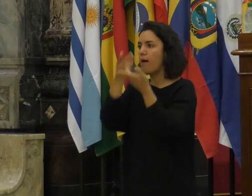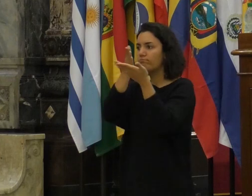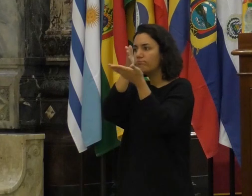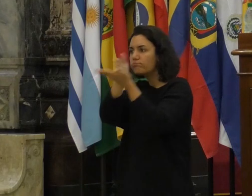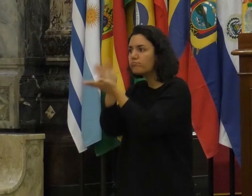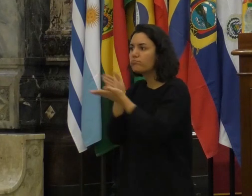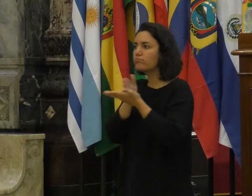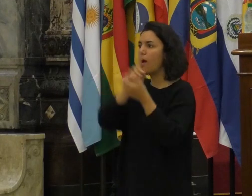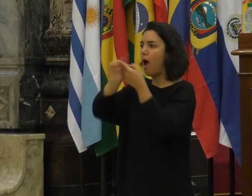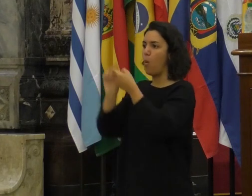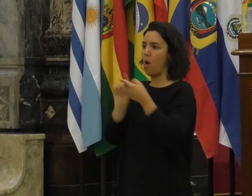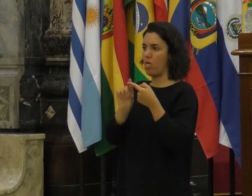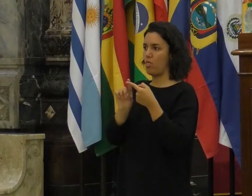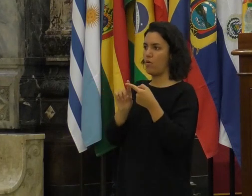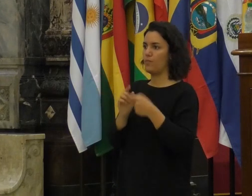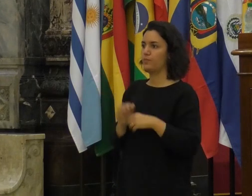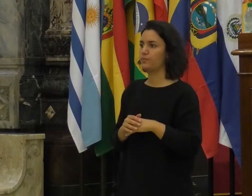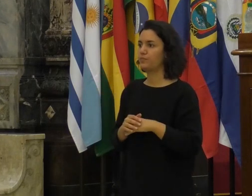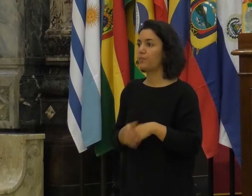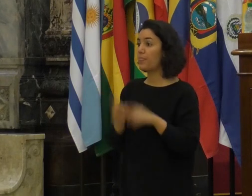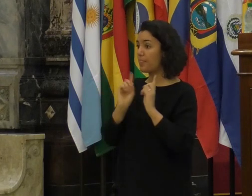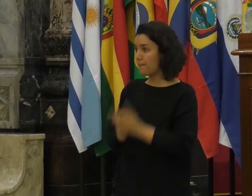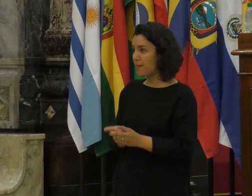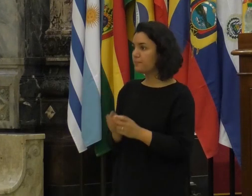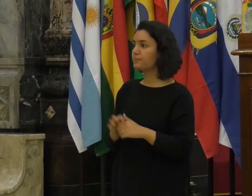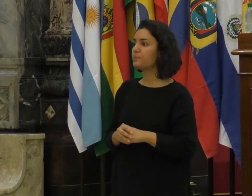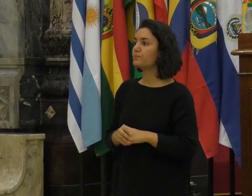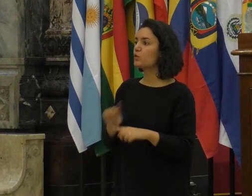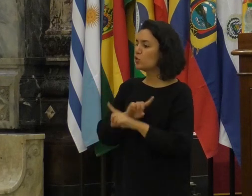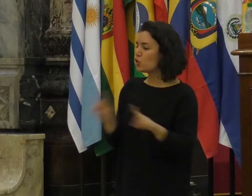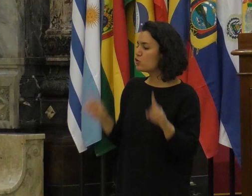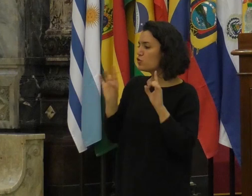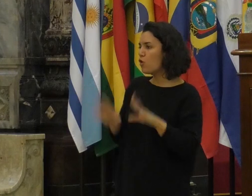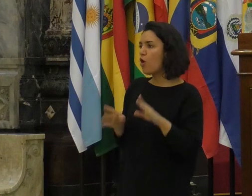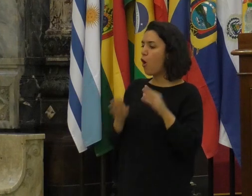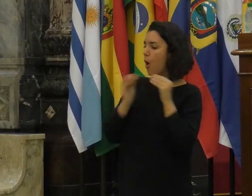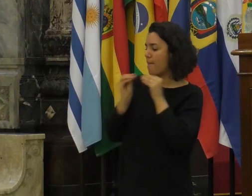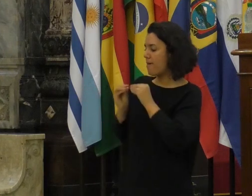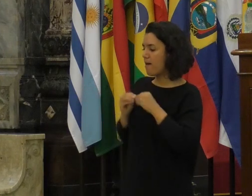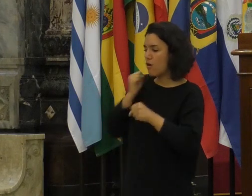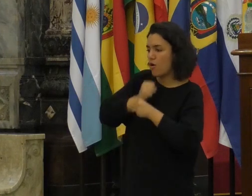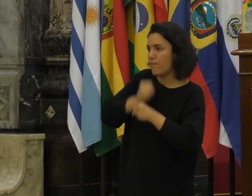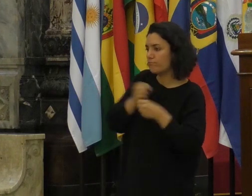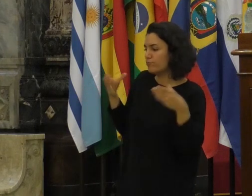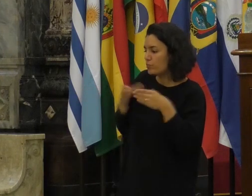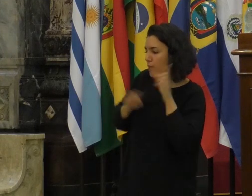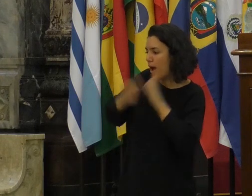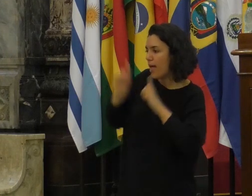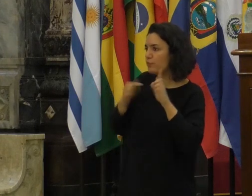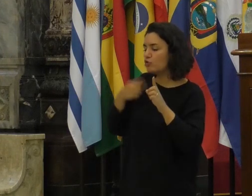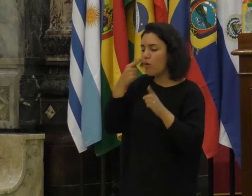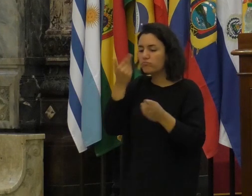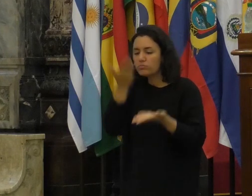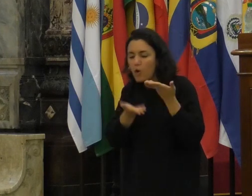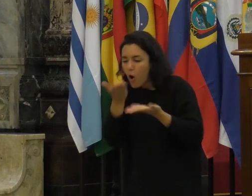aportar. Asimismo, no son los pares de la comunidad académica quienes controlan la calidad del